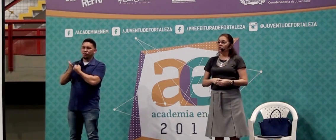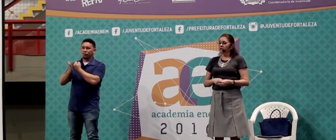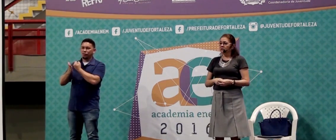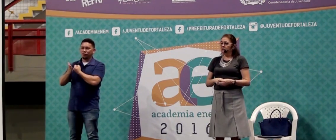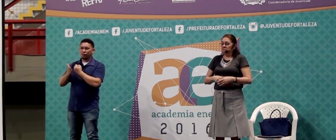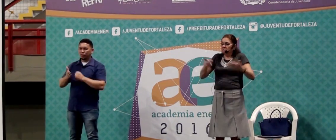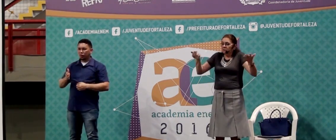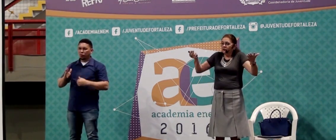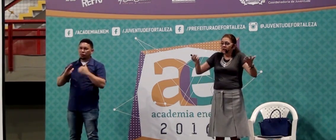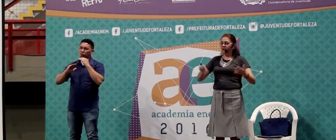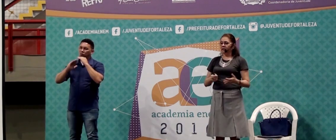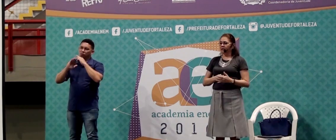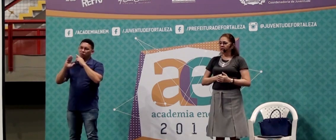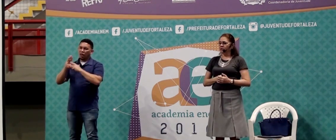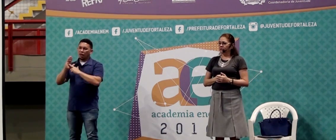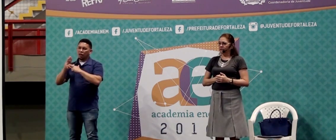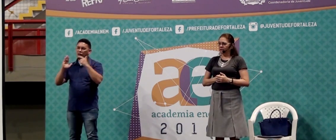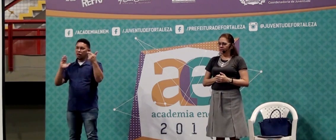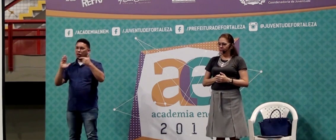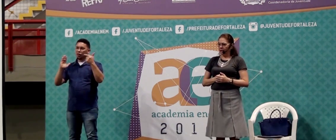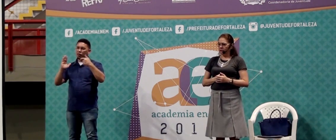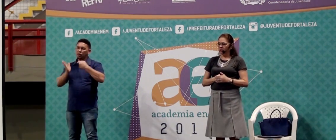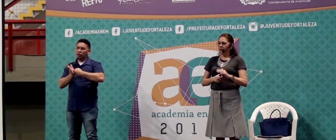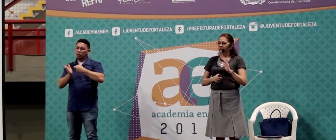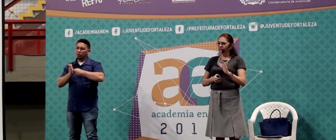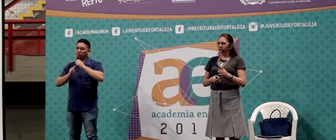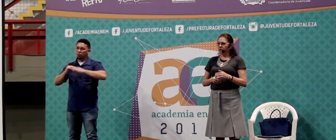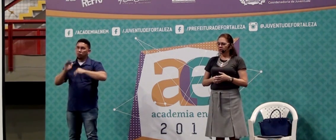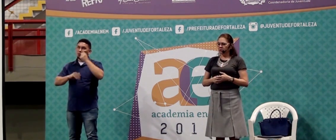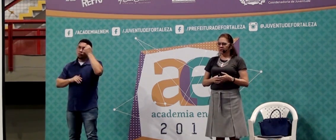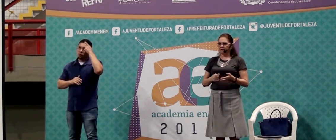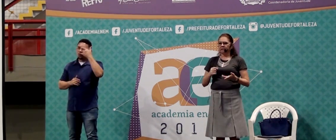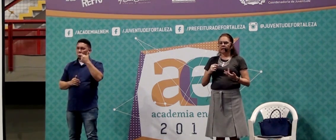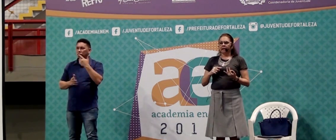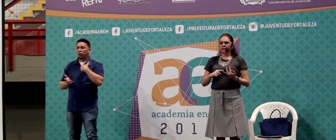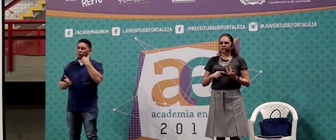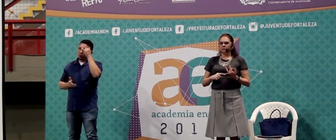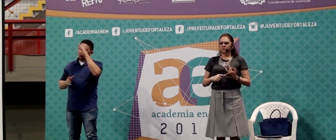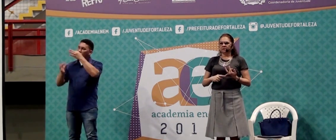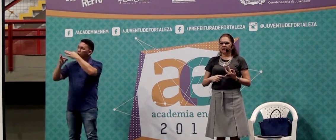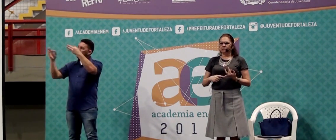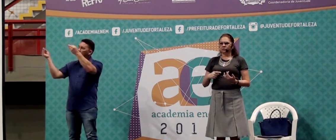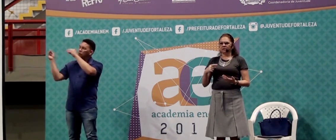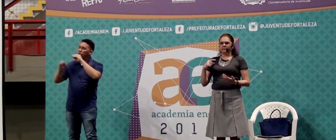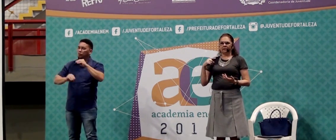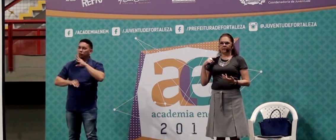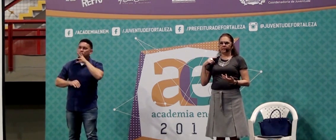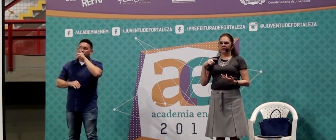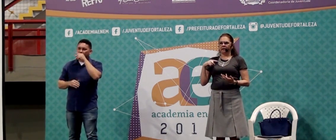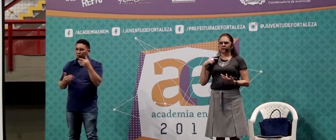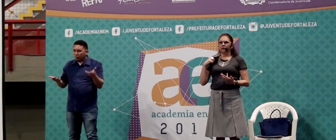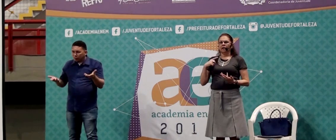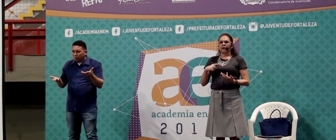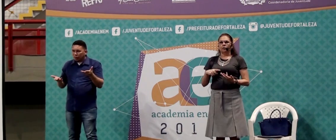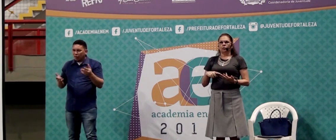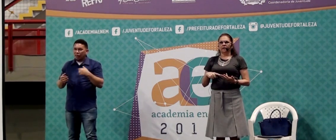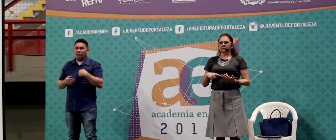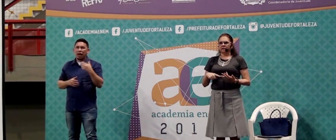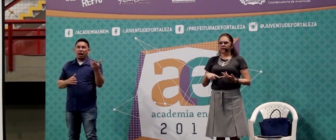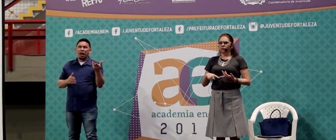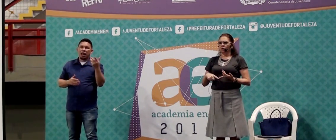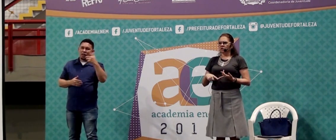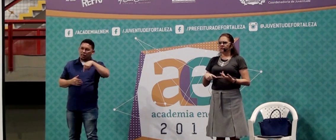competência 2. Não foi nada criativo da sua parte. Evite clichês. Cada um sabe onde o sapato aperta.